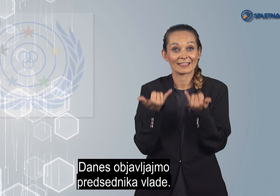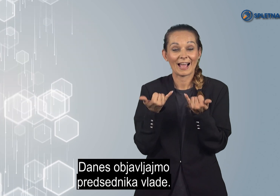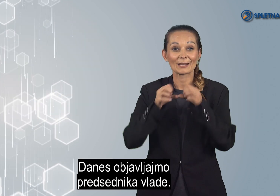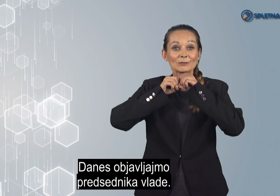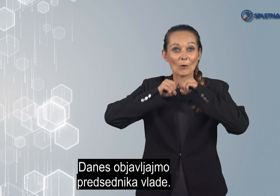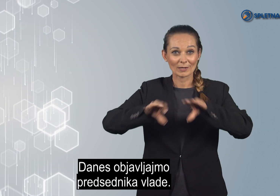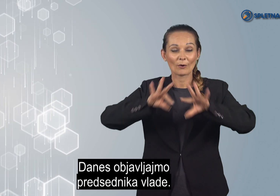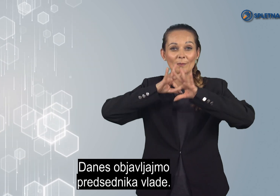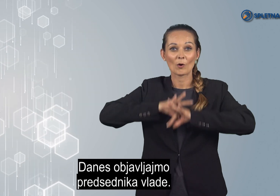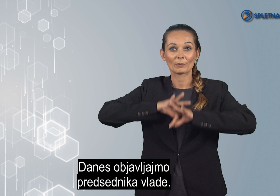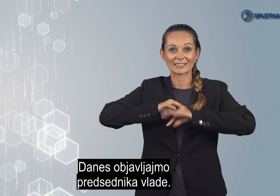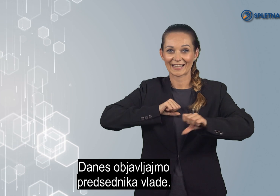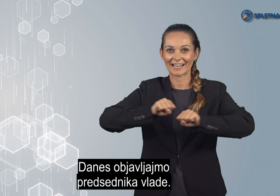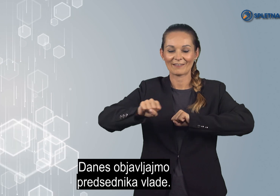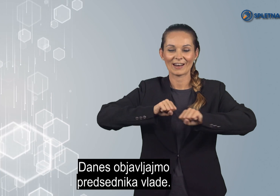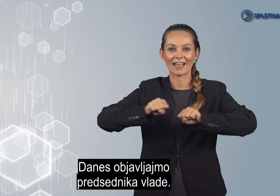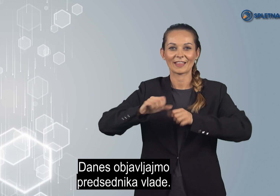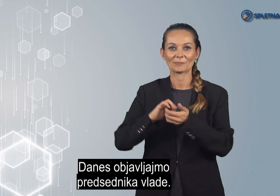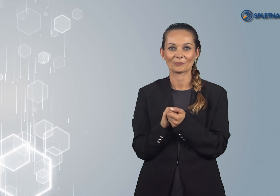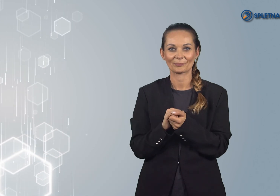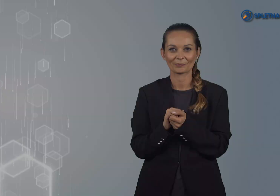Danes objavljamo predsednika vlade.